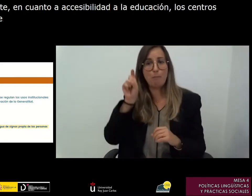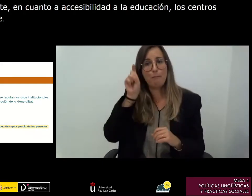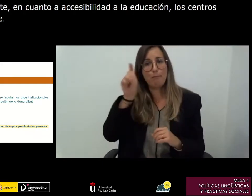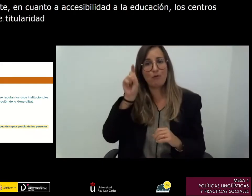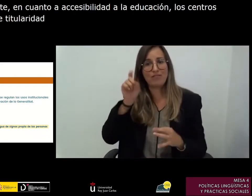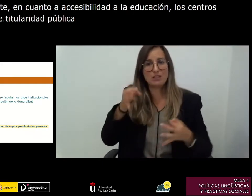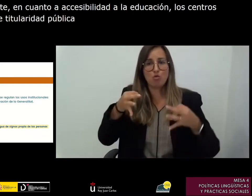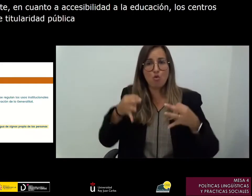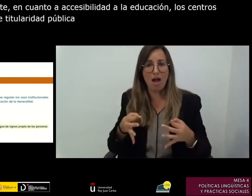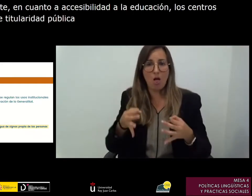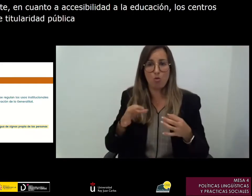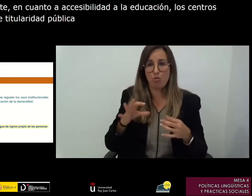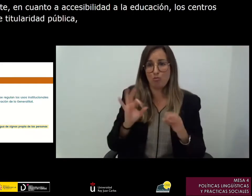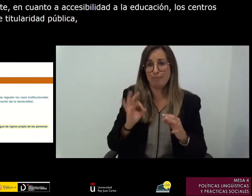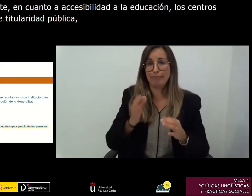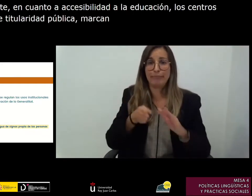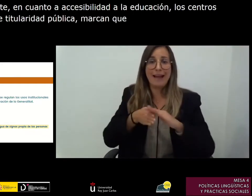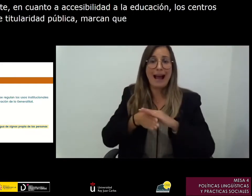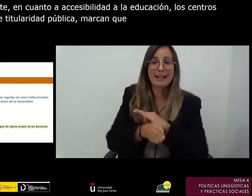marcan que